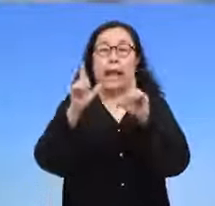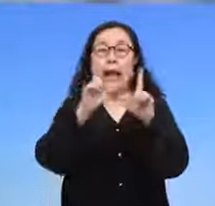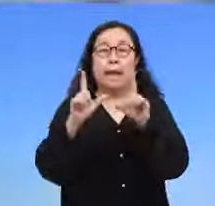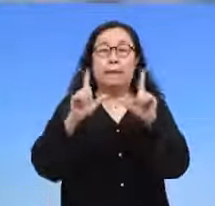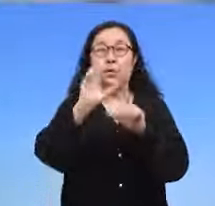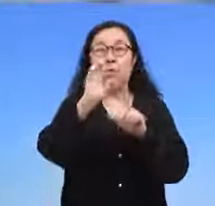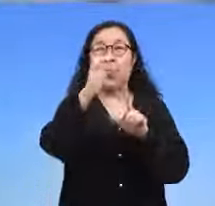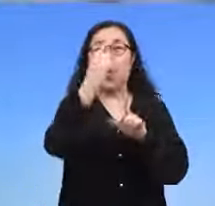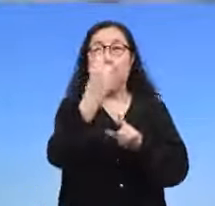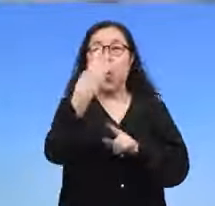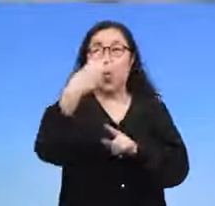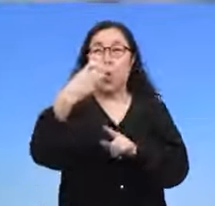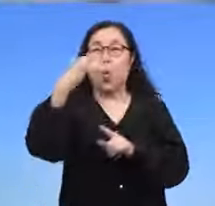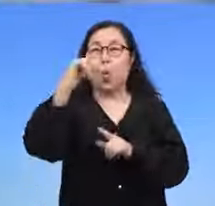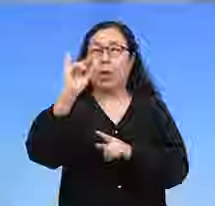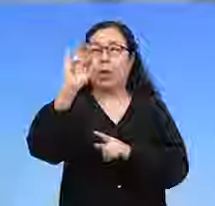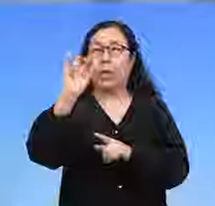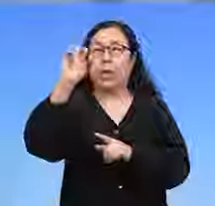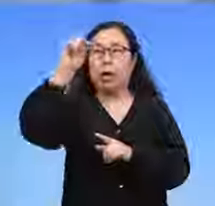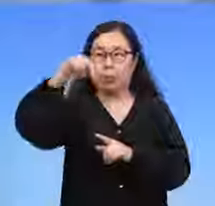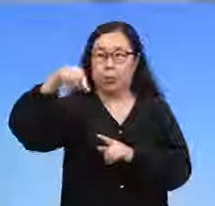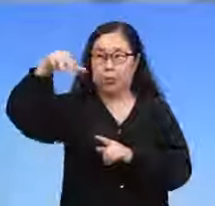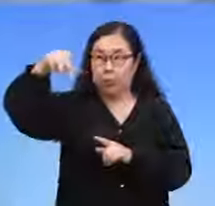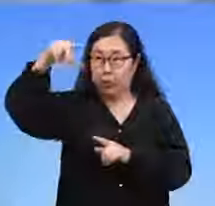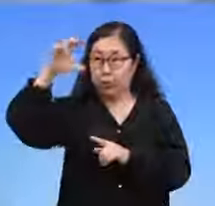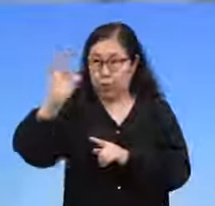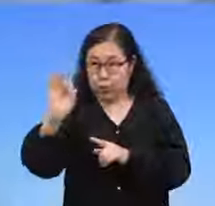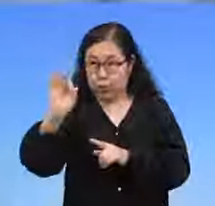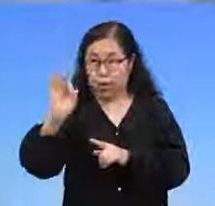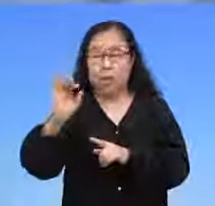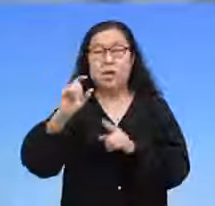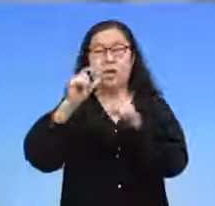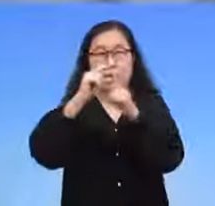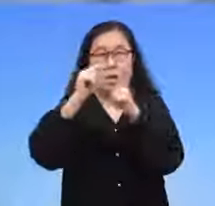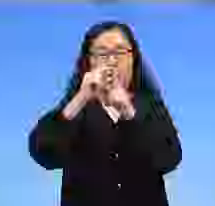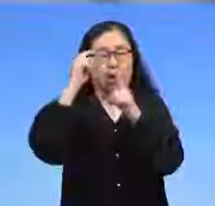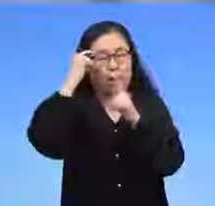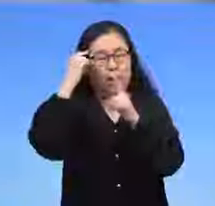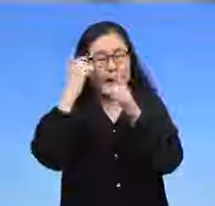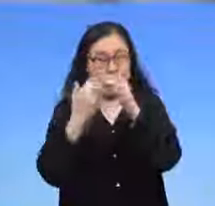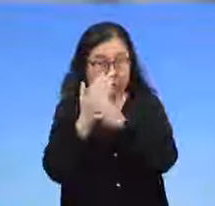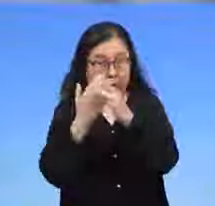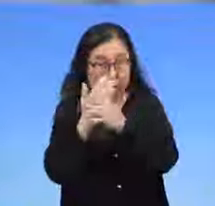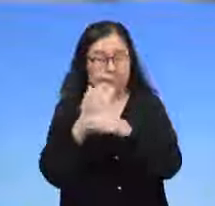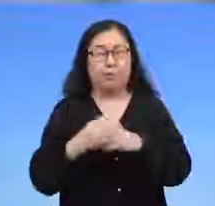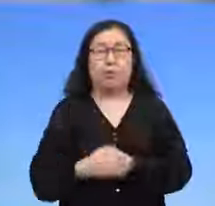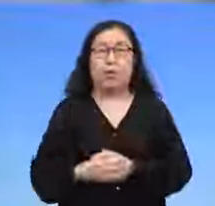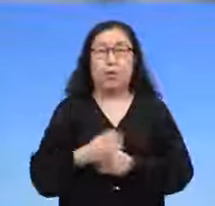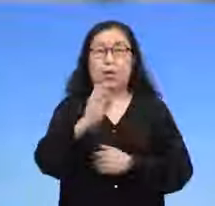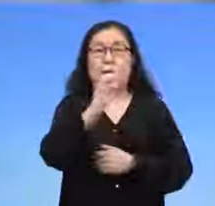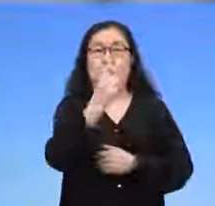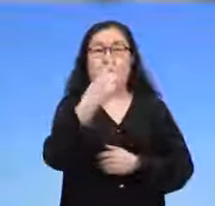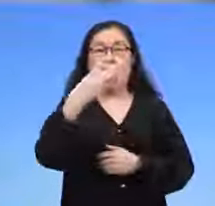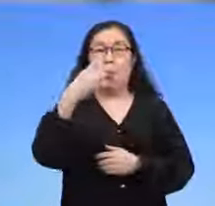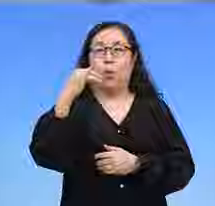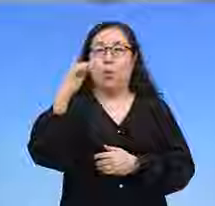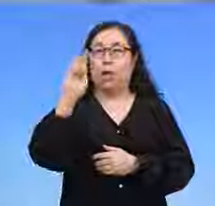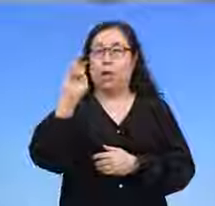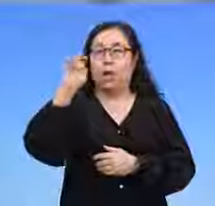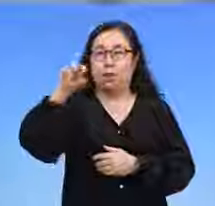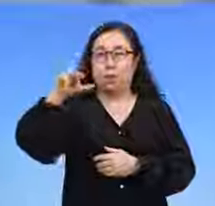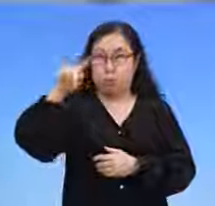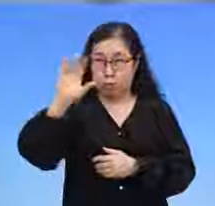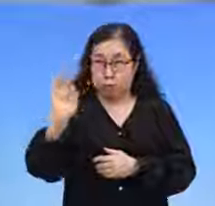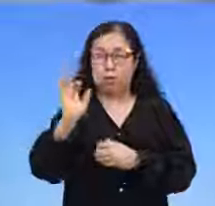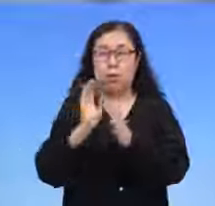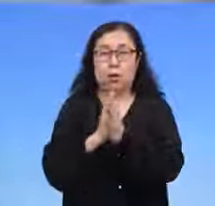인생은 오리무중이다. 그러니까 이런 생각도 요즘에 종종 제 머리에 스치고 지나갑니다. 이